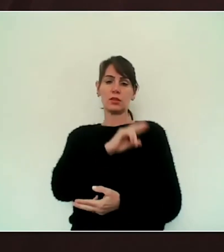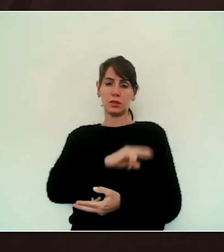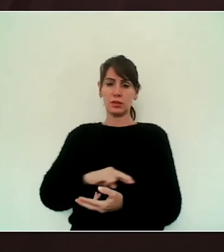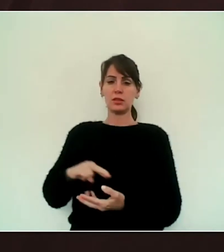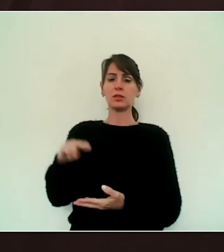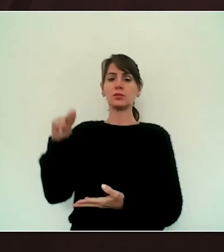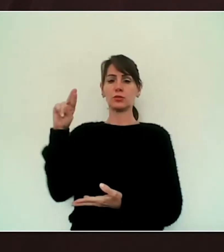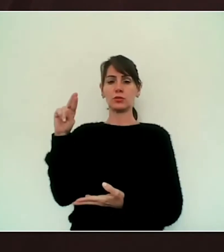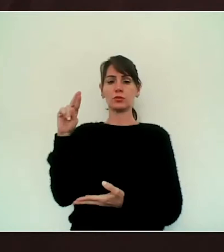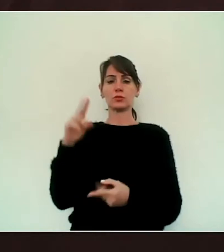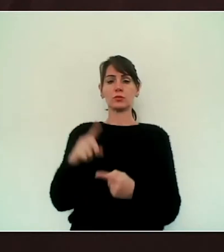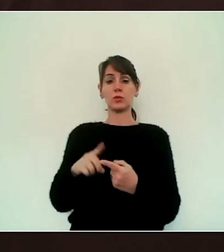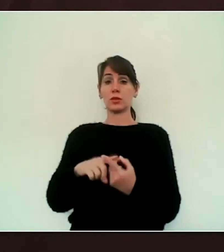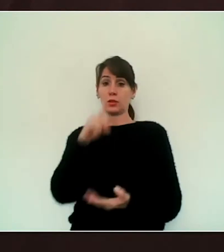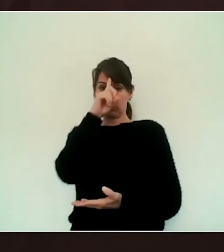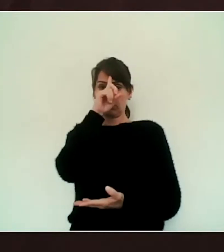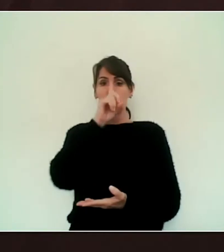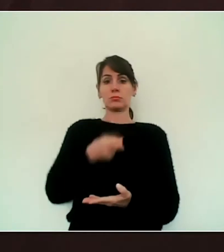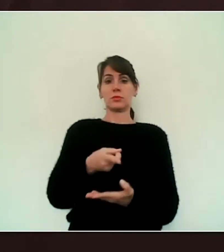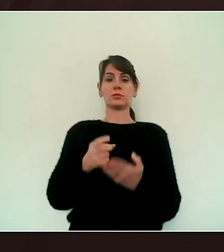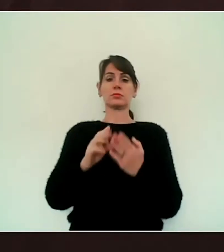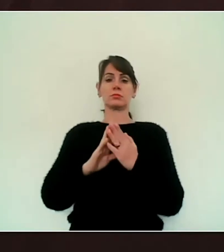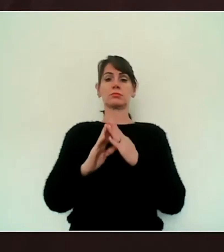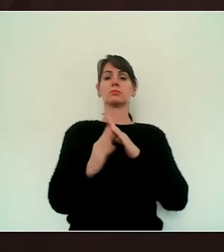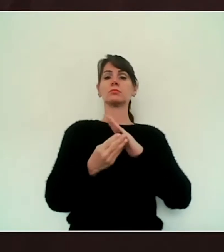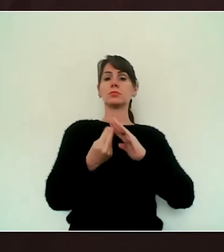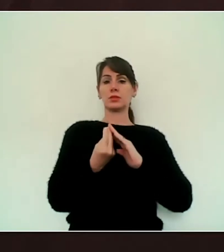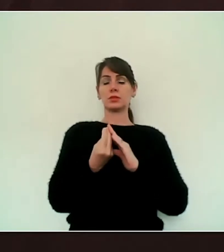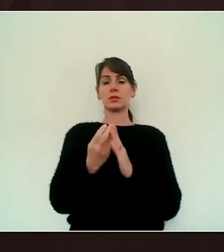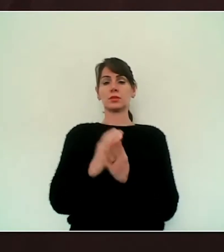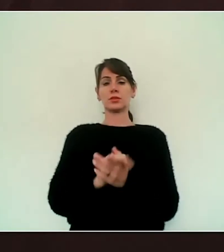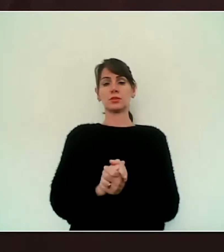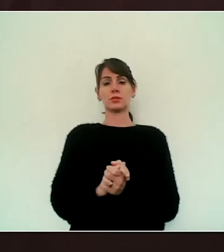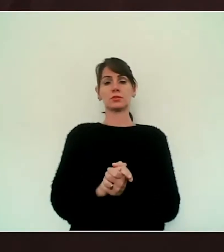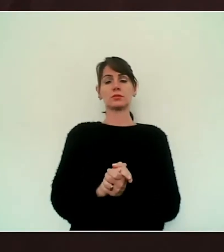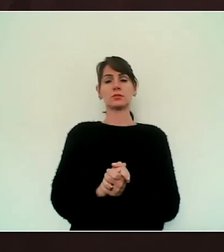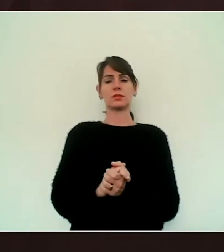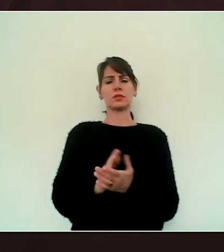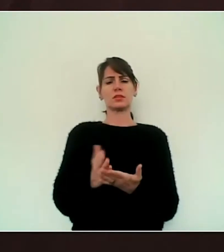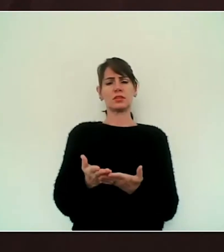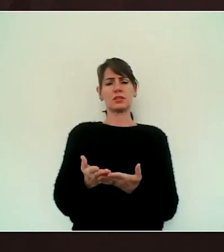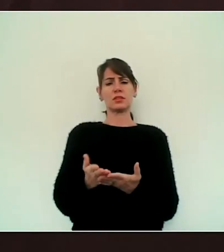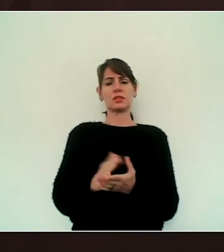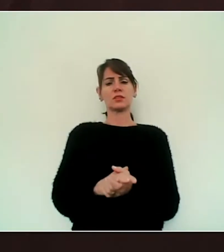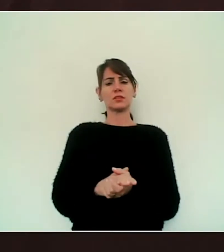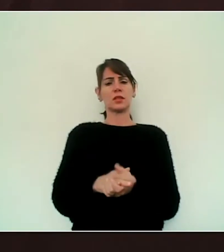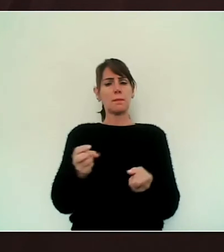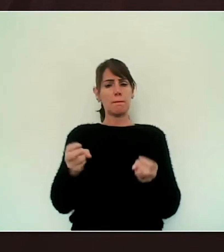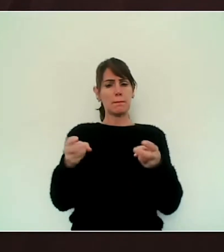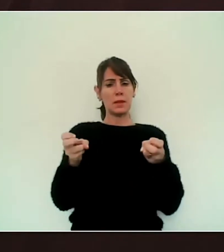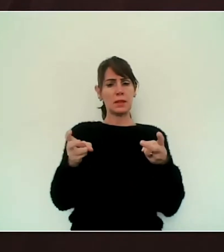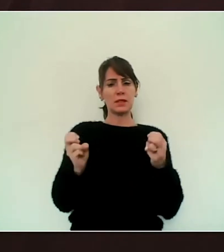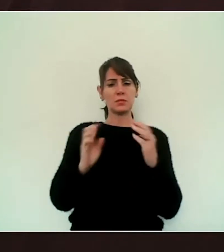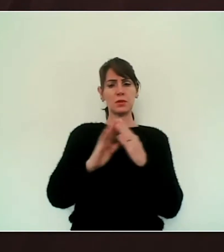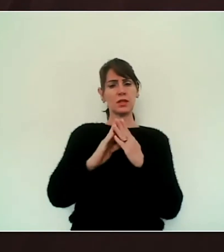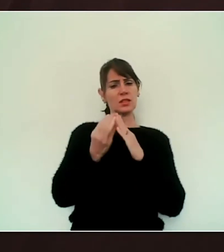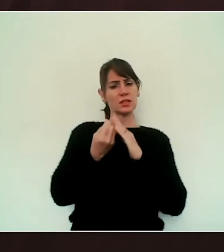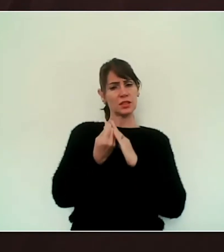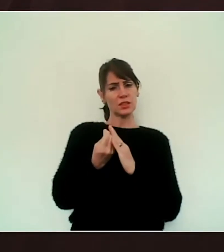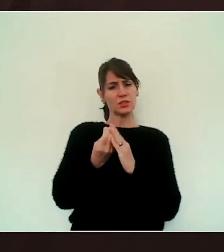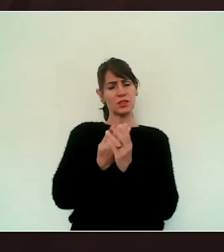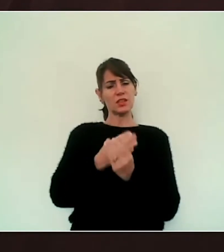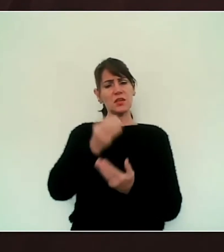sua jurisdição. Vocês veem, as coisas vão deteriorando pouco a pouco, né? Os presbíteros e, por fim,